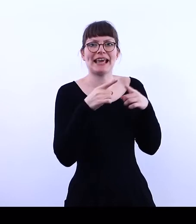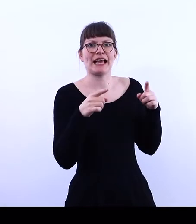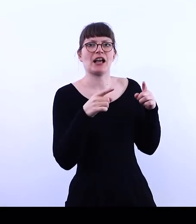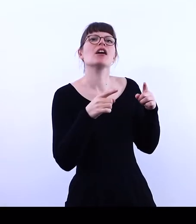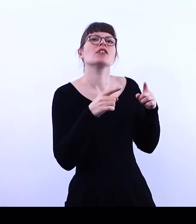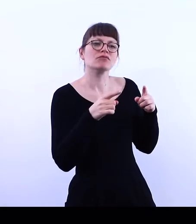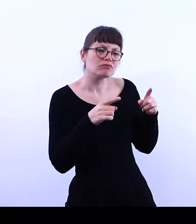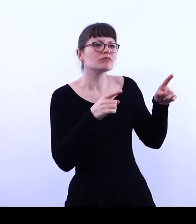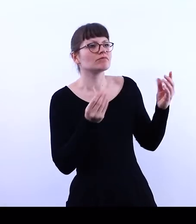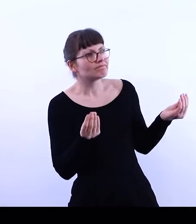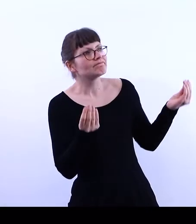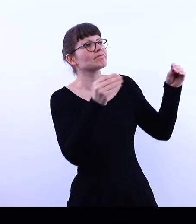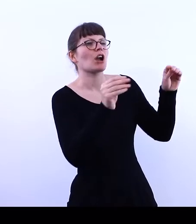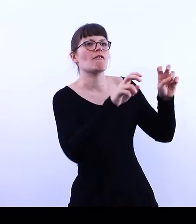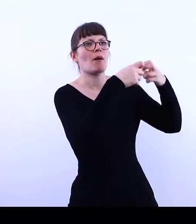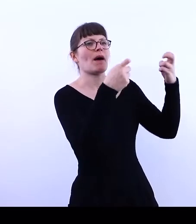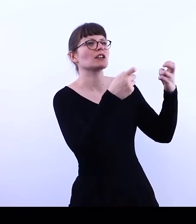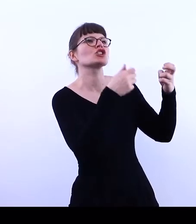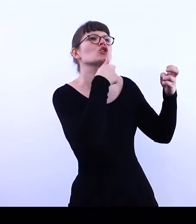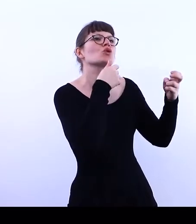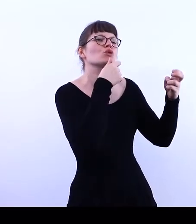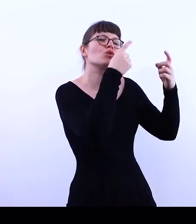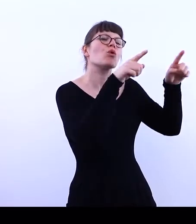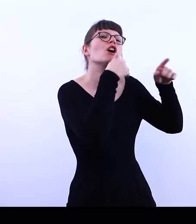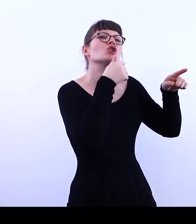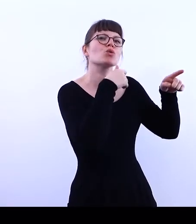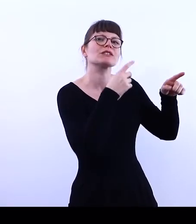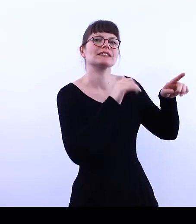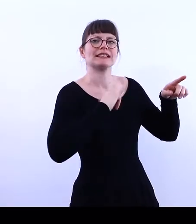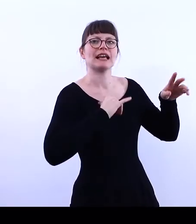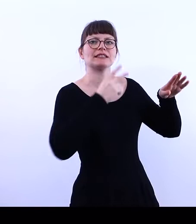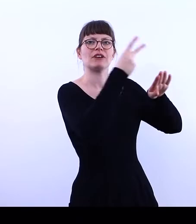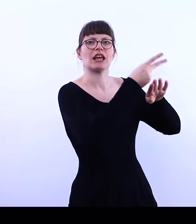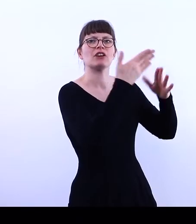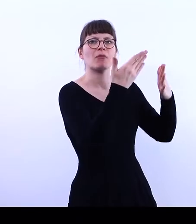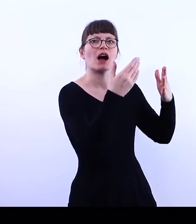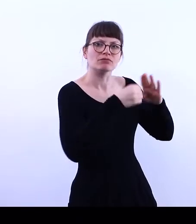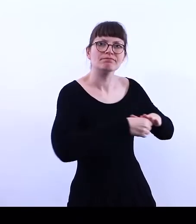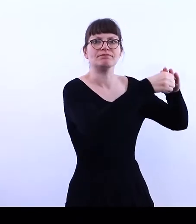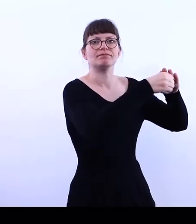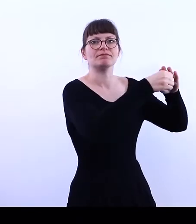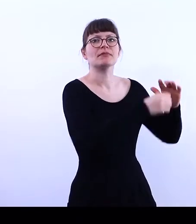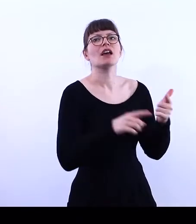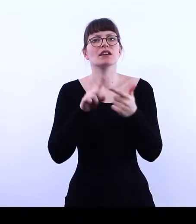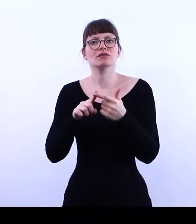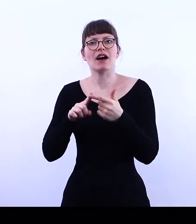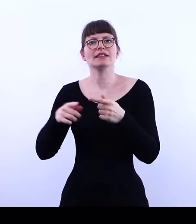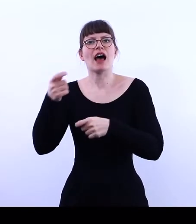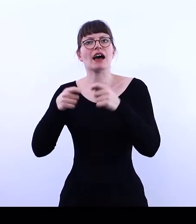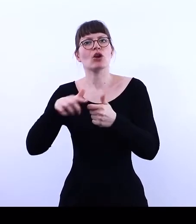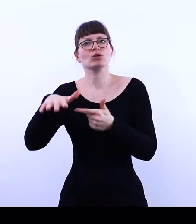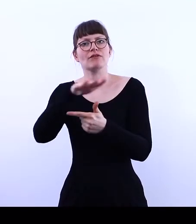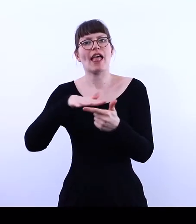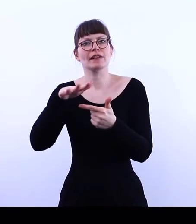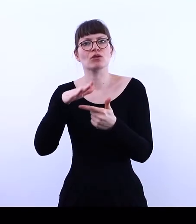ausdruckt in dem, was die Chorjugend auch als Interessensvertretung dann leisten kann. Das zweite Handlungsfeld, was wir uns anschauen möchten,